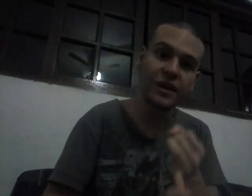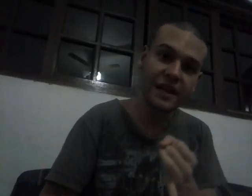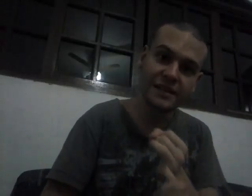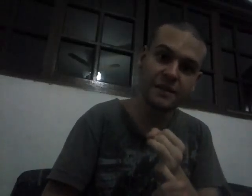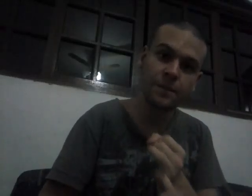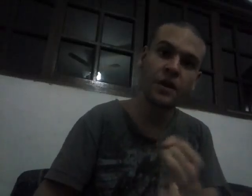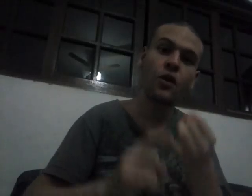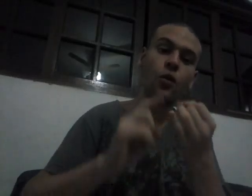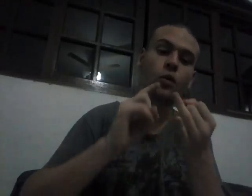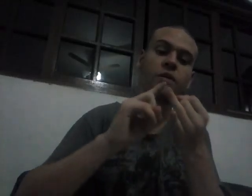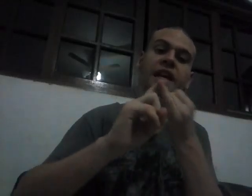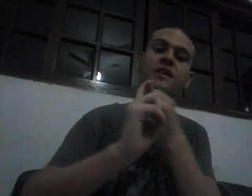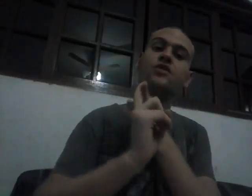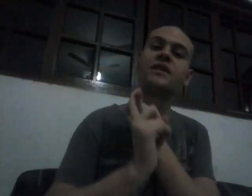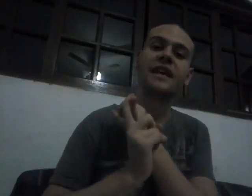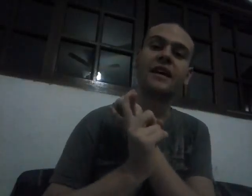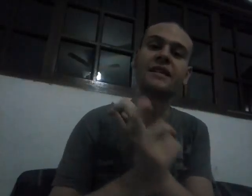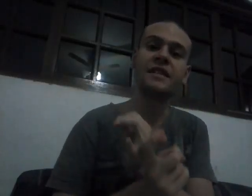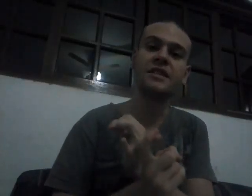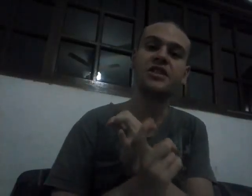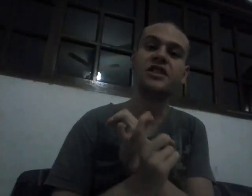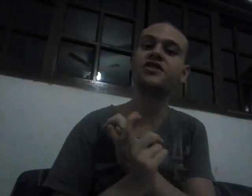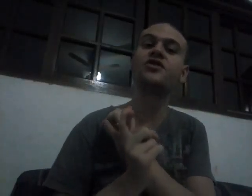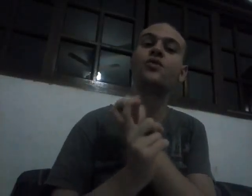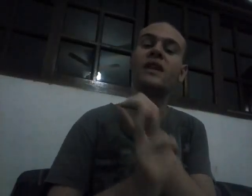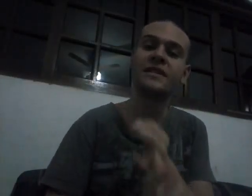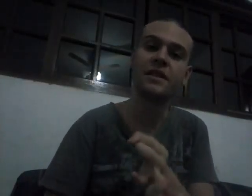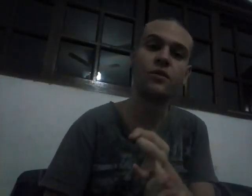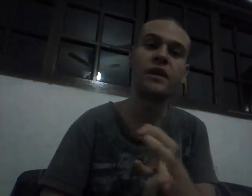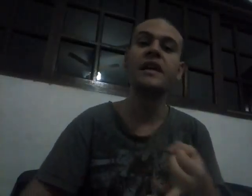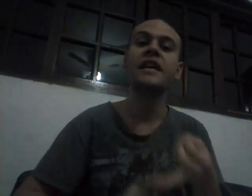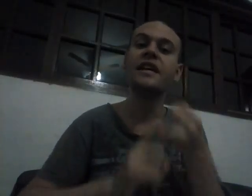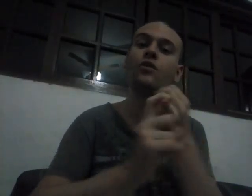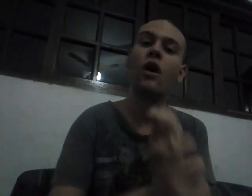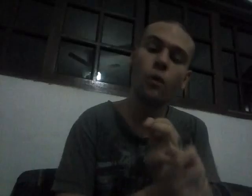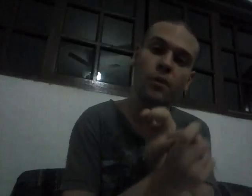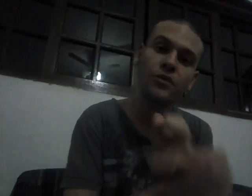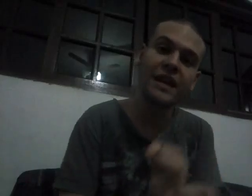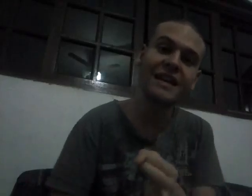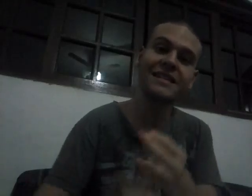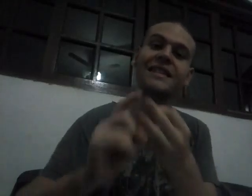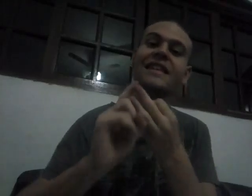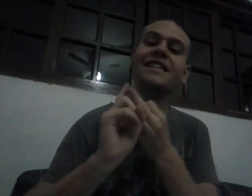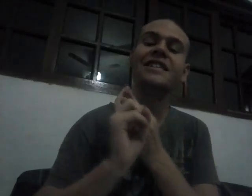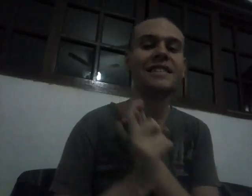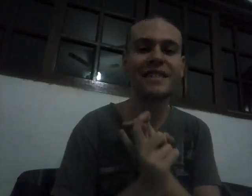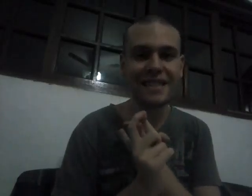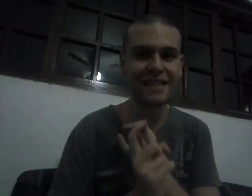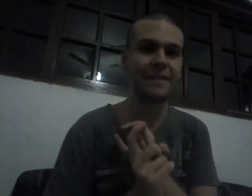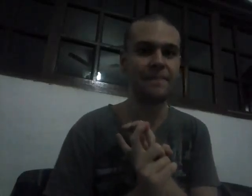português, contém suas regras de gesticulação igual ao português e de escrita.